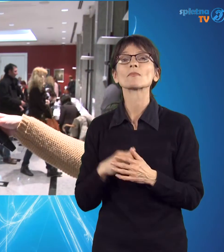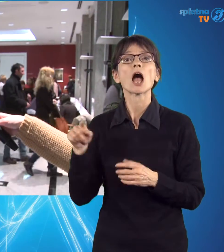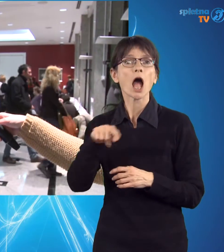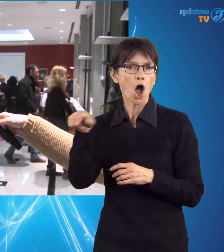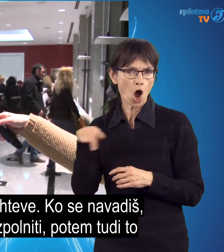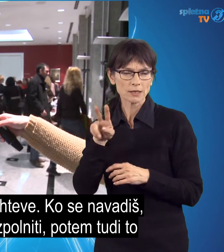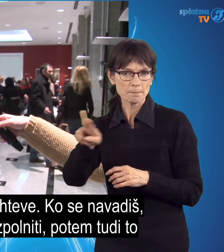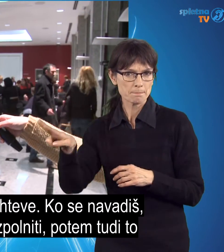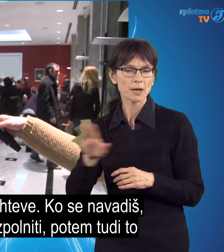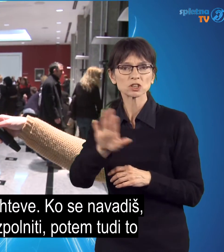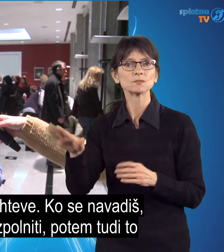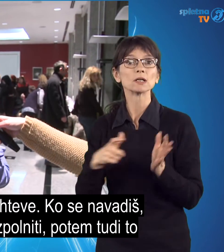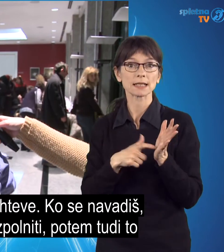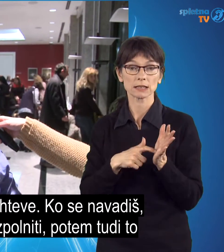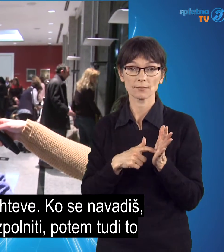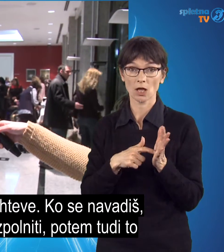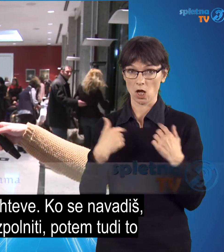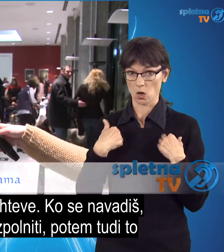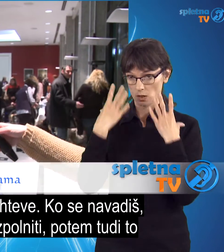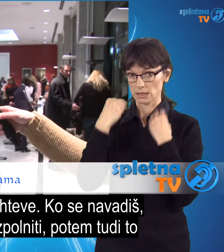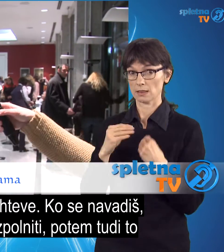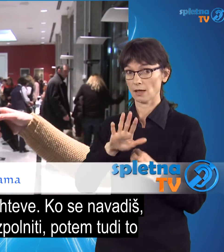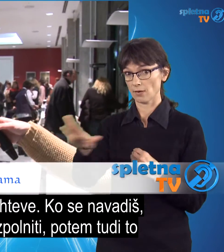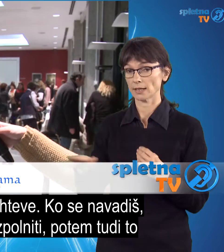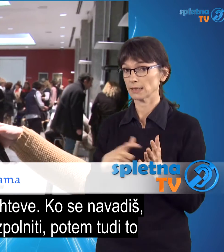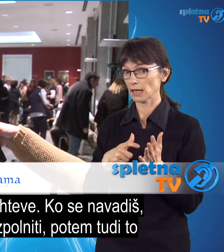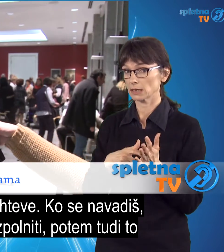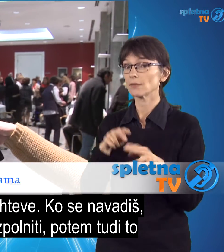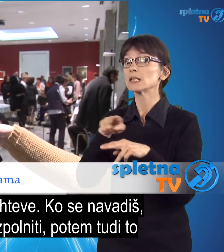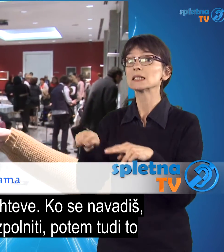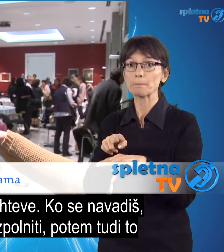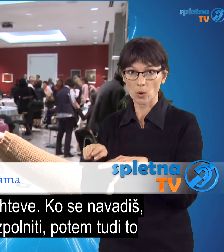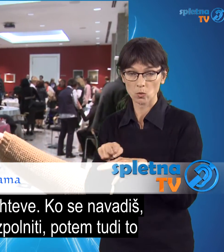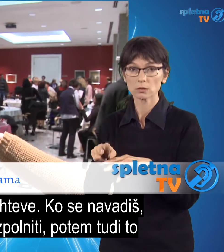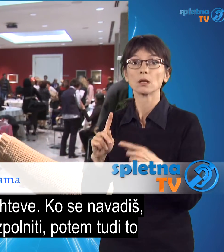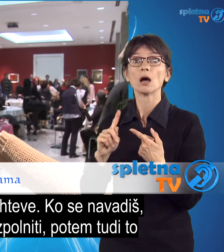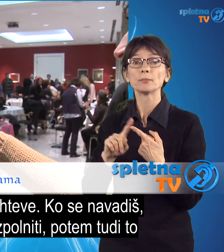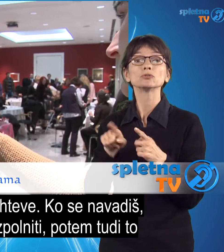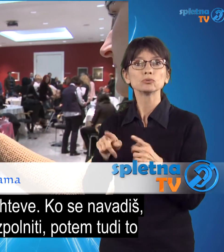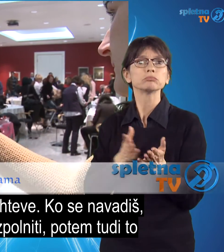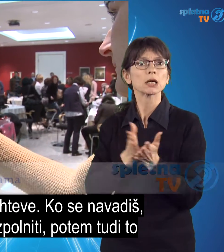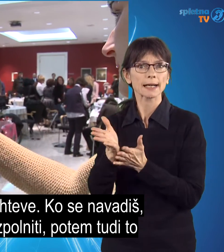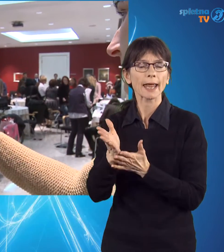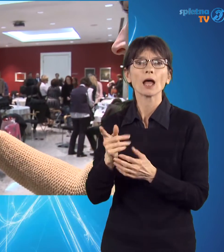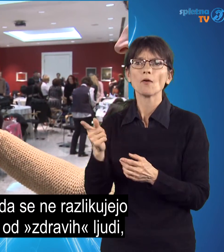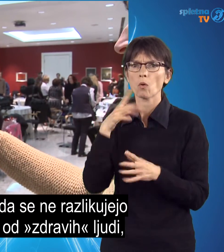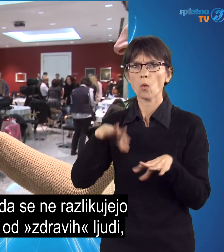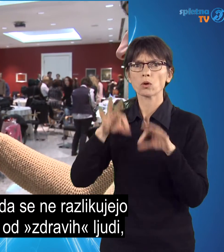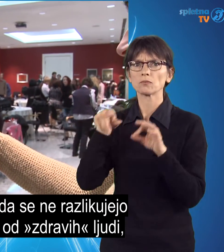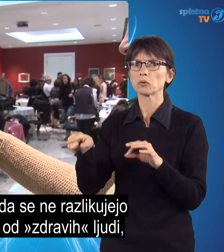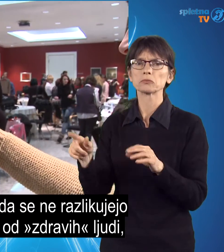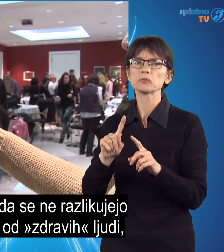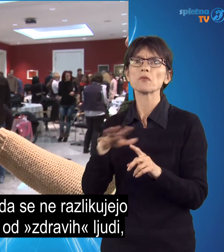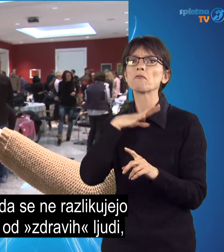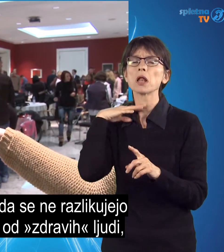Oni imajo svoje zahteve. V bistvu, ko se navadiš, kako te zahteve izpolniti, potem tudi to gre in ugotoviš, da se ne razlikujejo tako